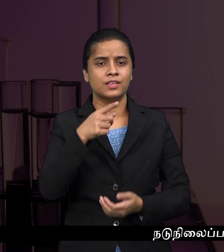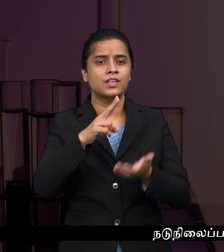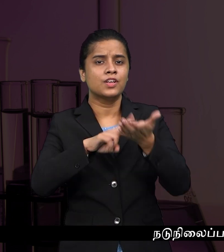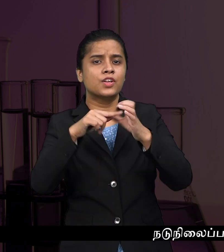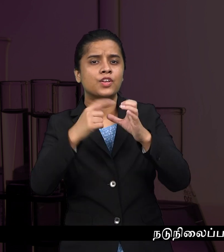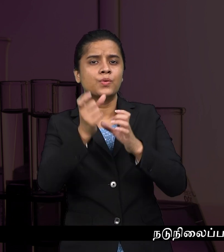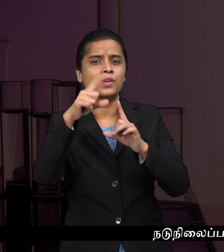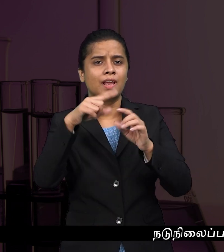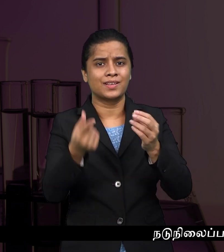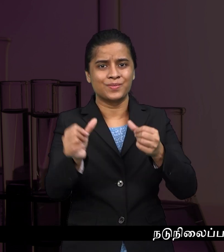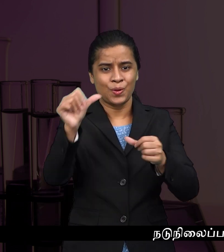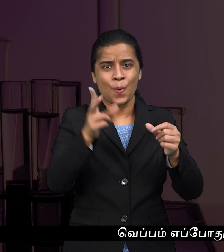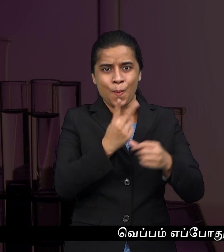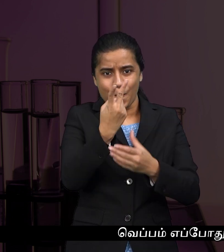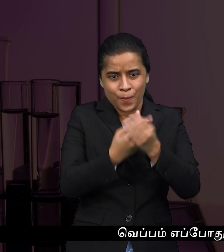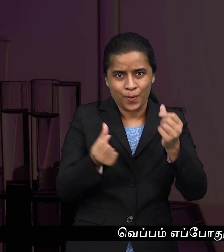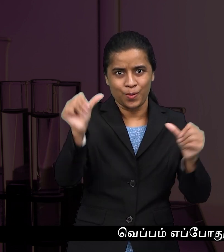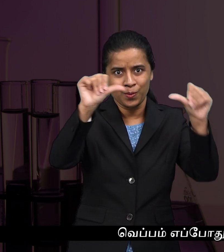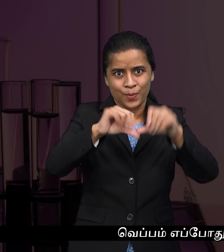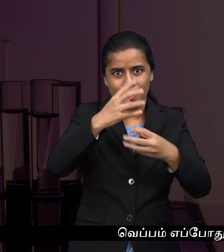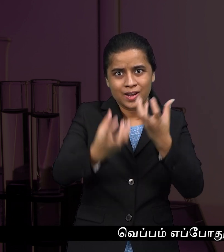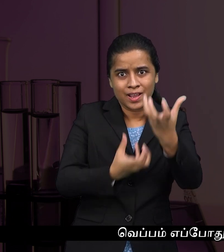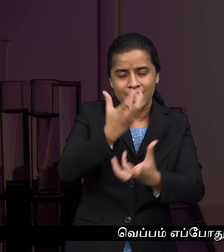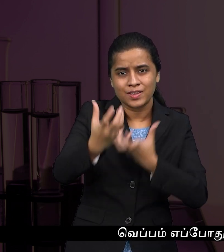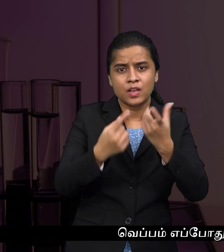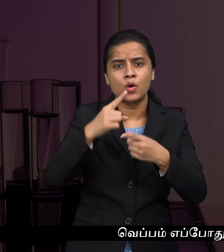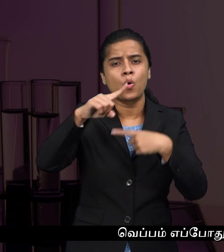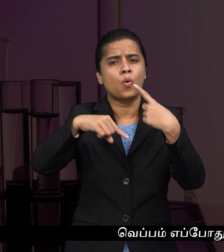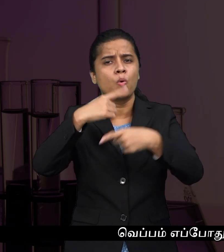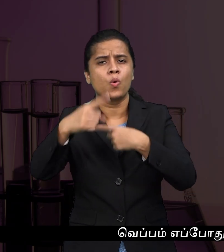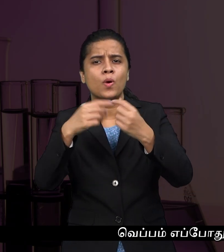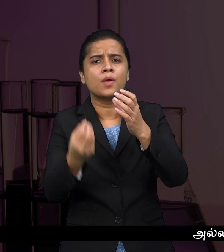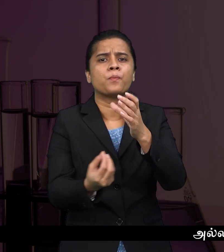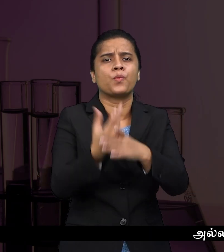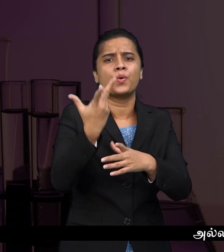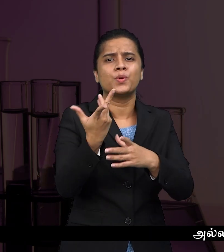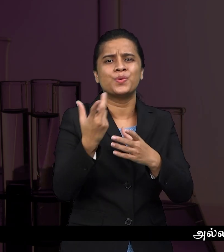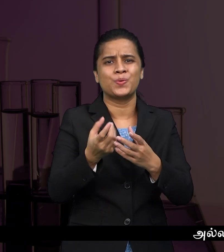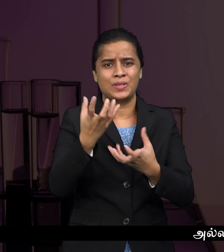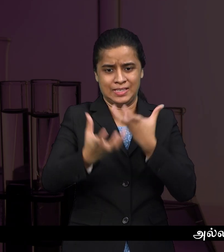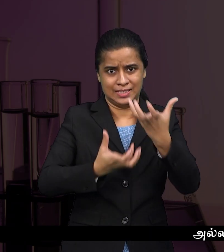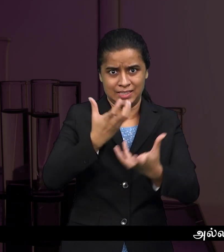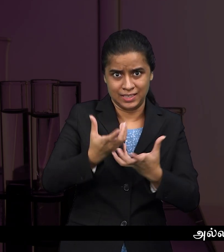நடுநிலைப்படுத்தல் எதிர்வினையில் வெப்பம் எப்போதும் உற்பத்தி செய்யப்படுகிறது அல்லது உருவாகிறது.